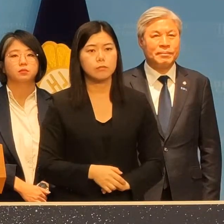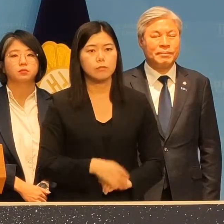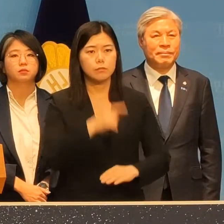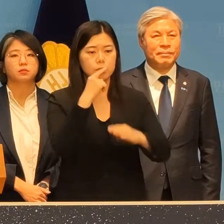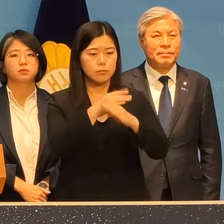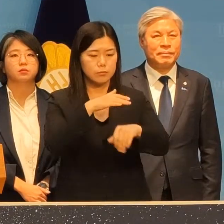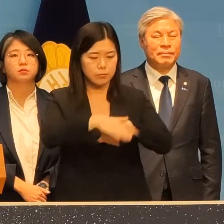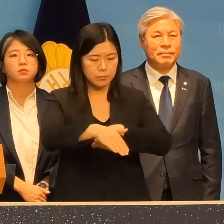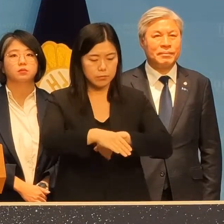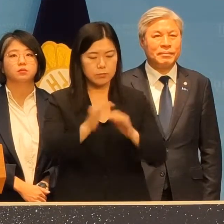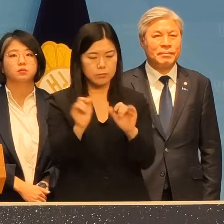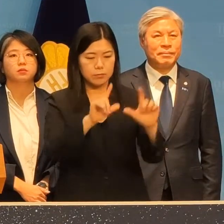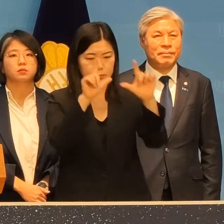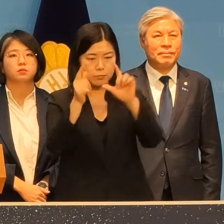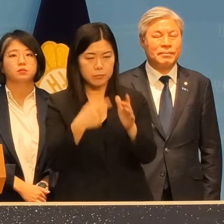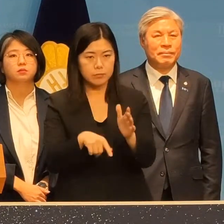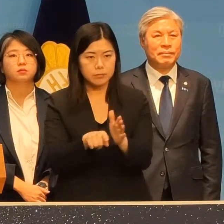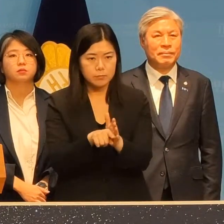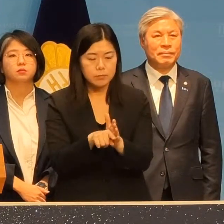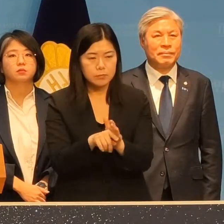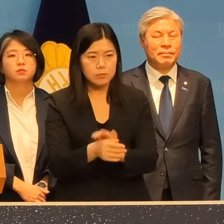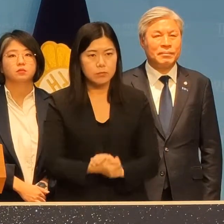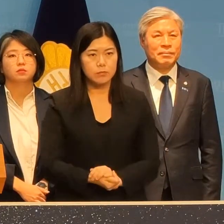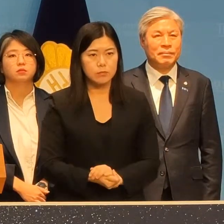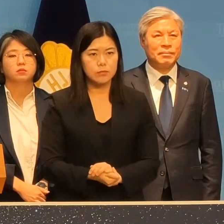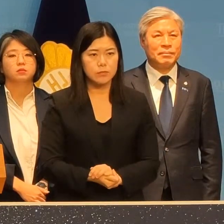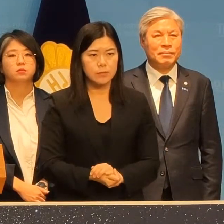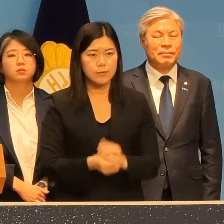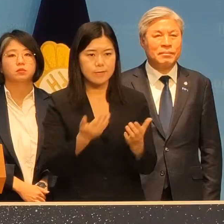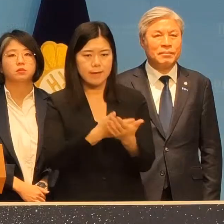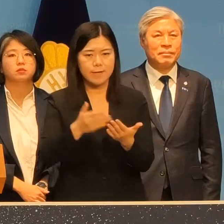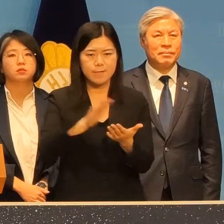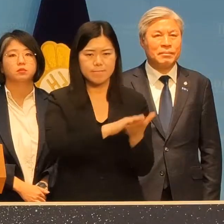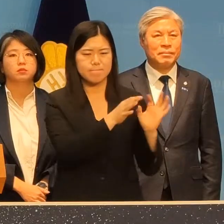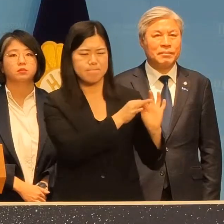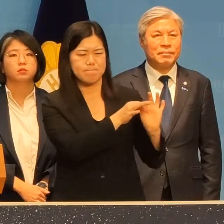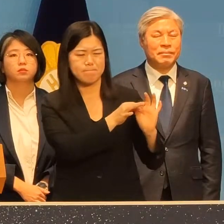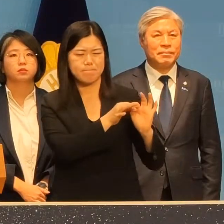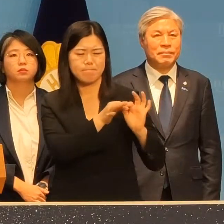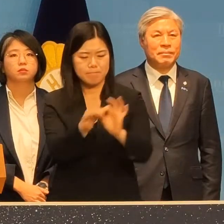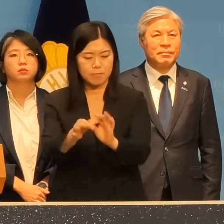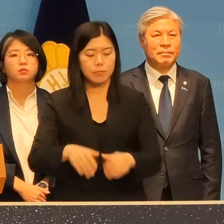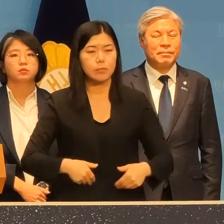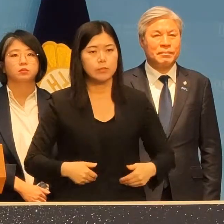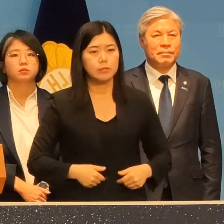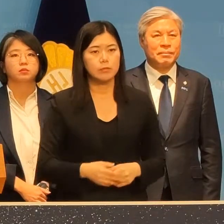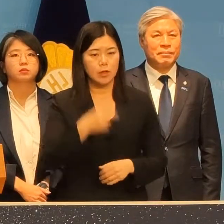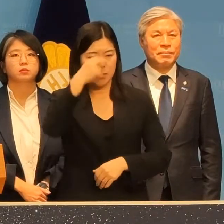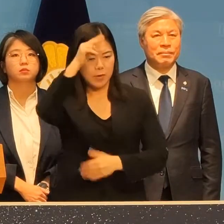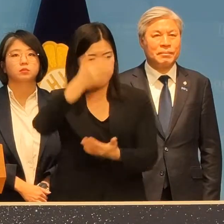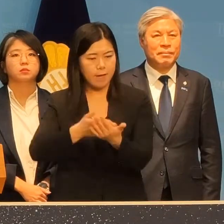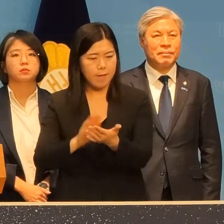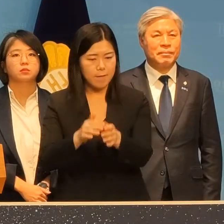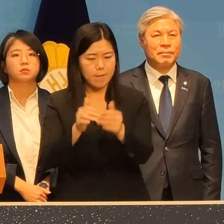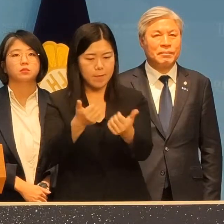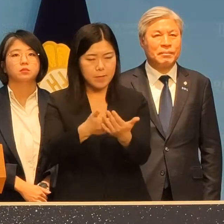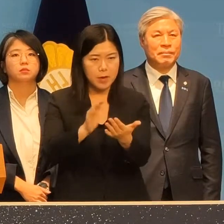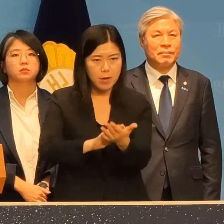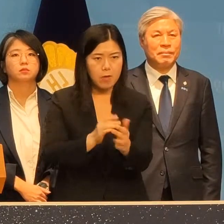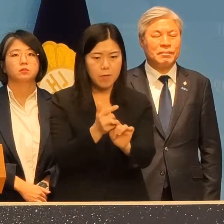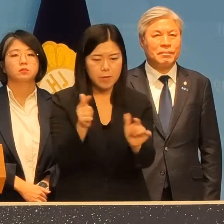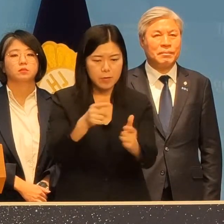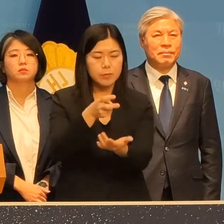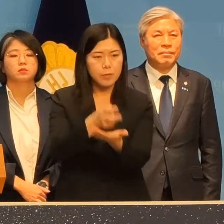민주주의와 민생을 위해선 중단 없는 개혁이 절실합니다. 검찰개혁과 사법개혁을 비롯한